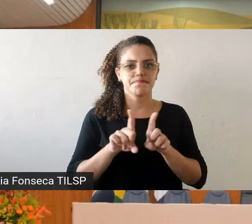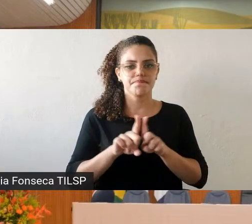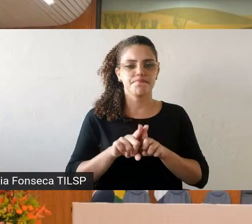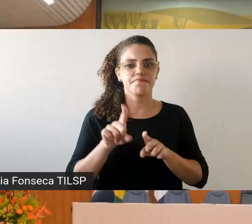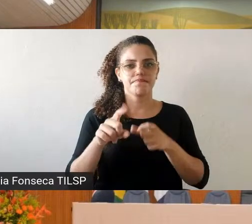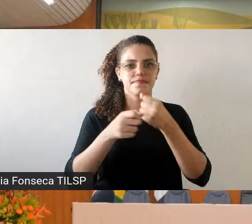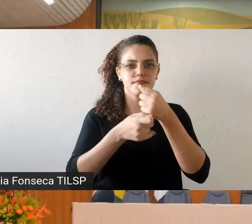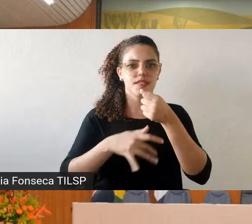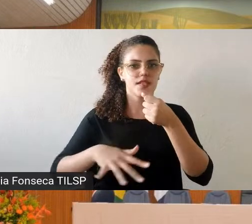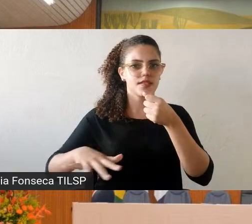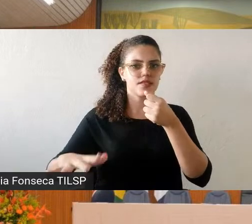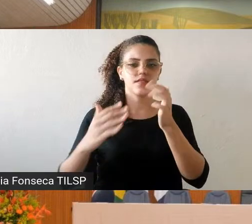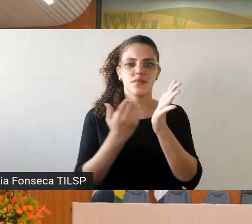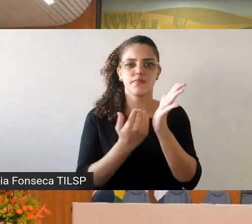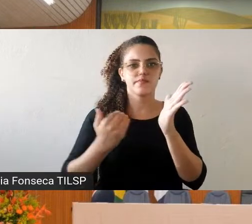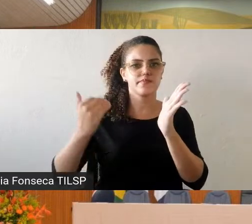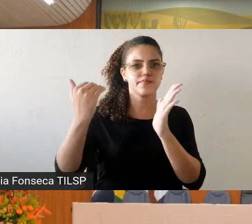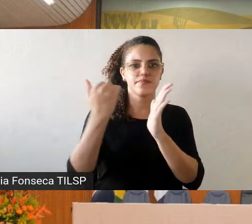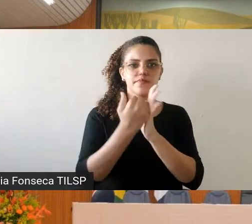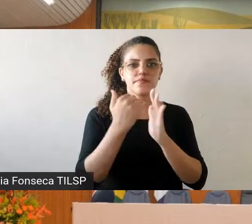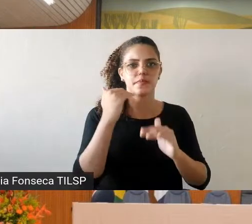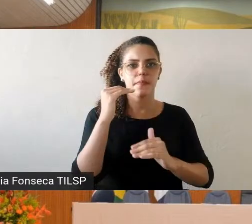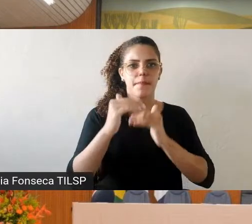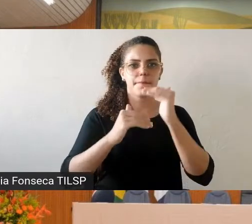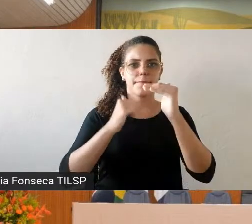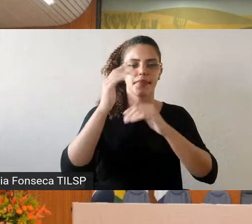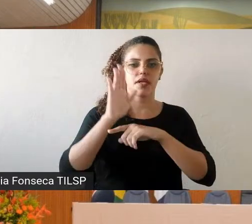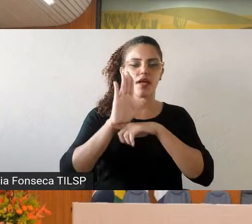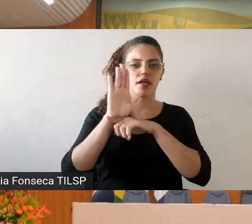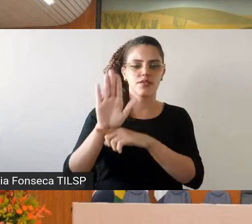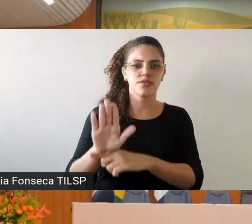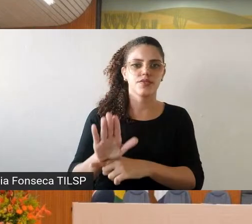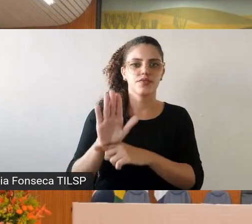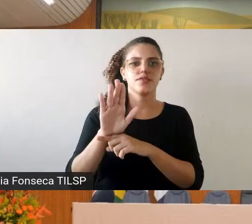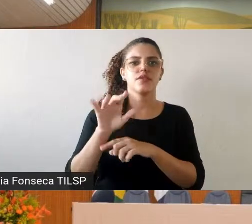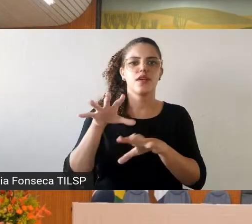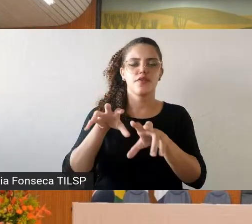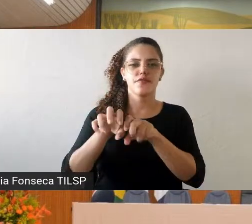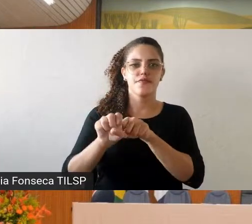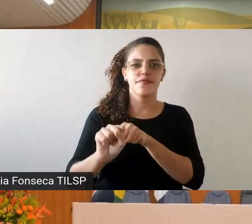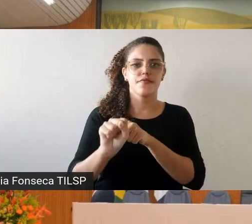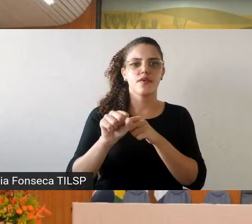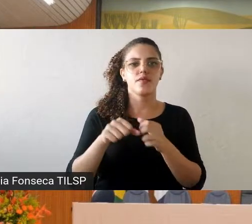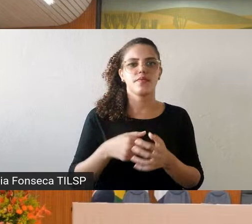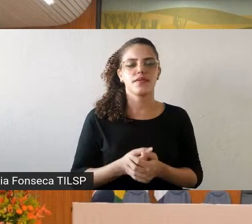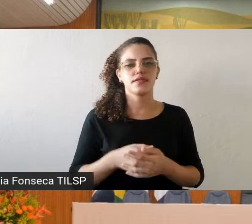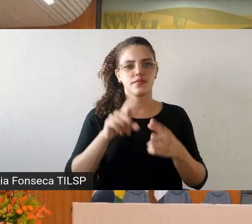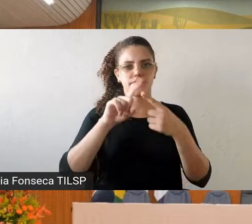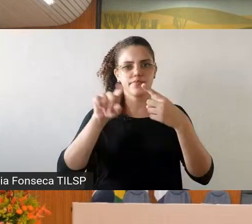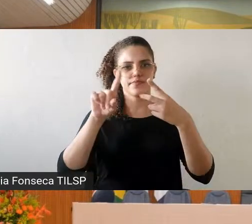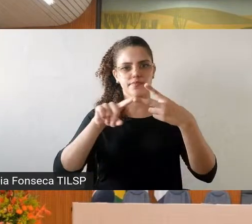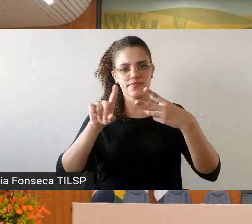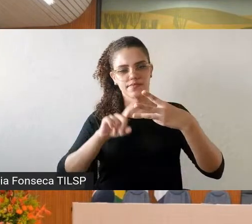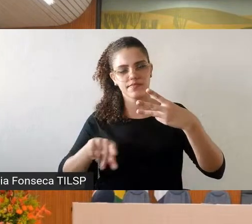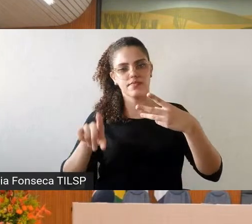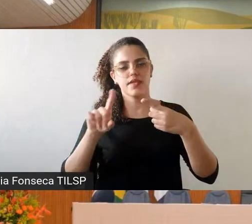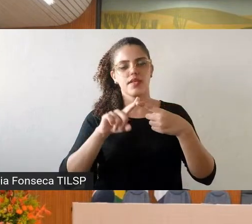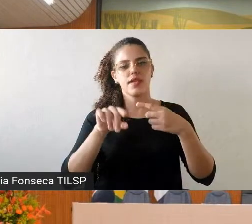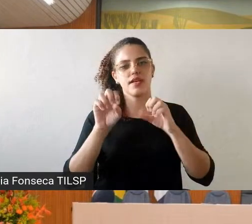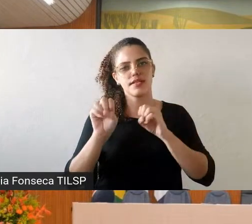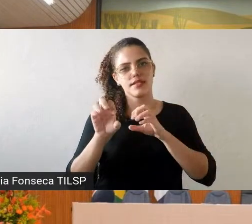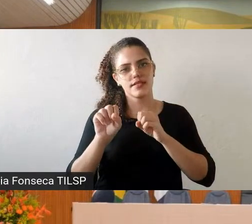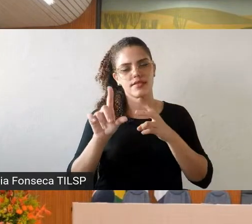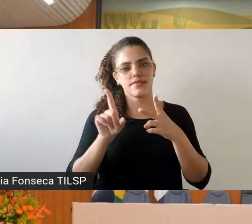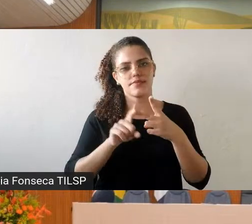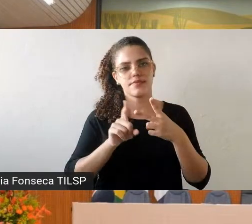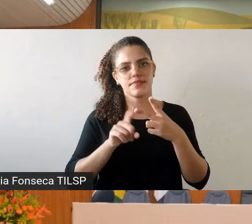papel fundamental de formação no campo desse tripé de ensino, pesquisa e extensão. Então, são muito